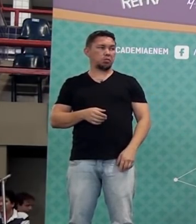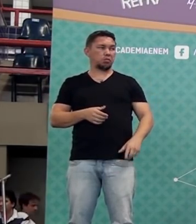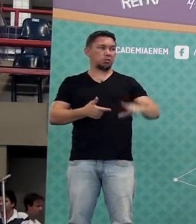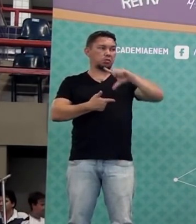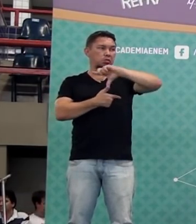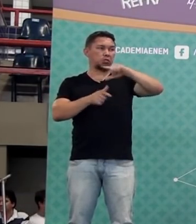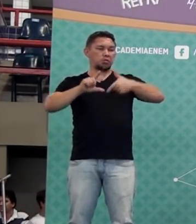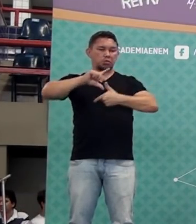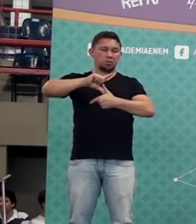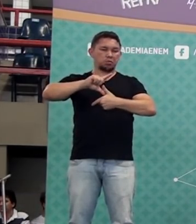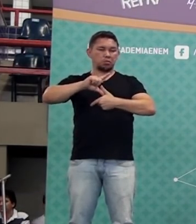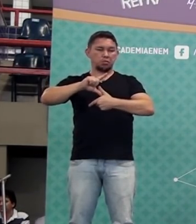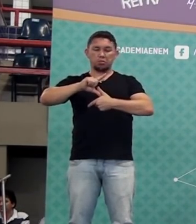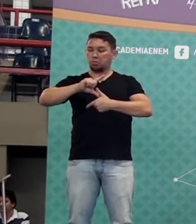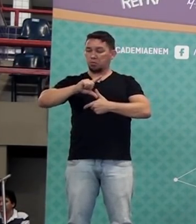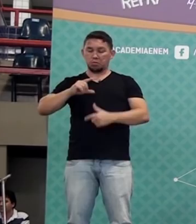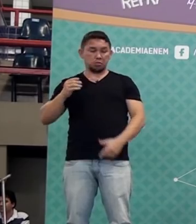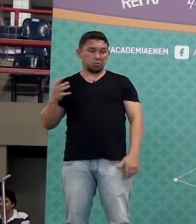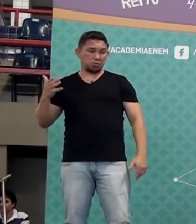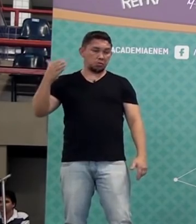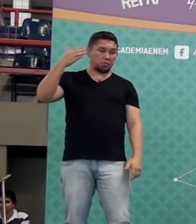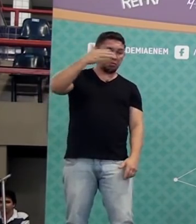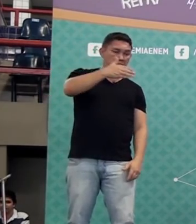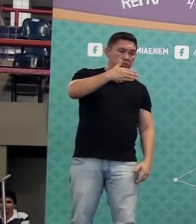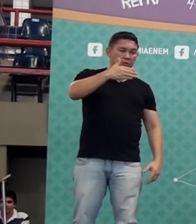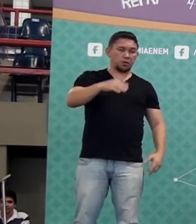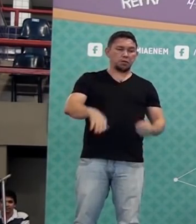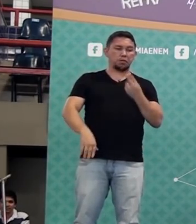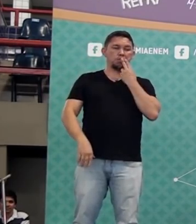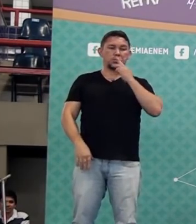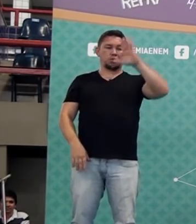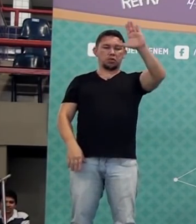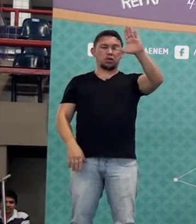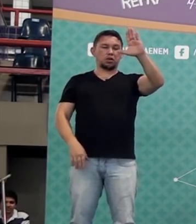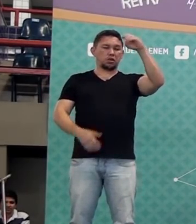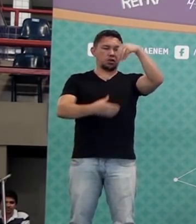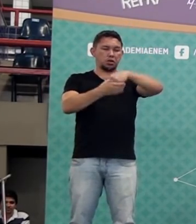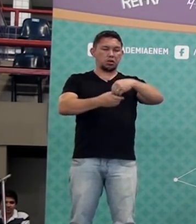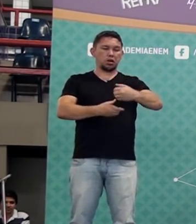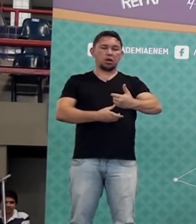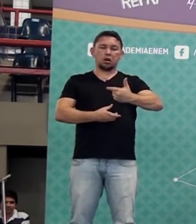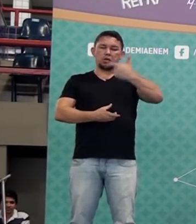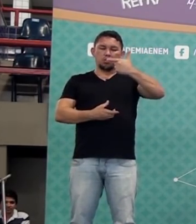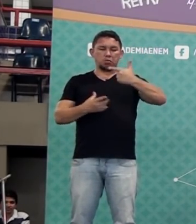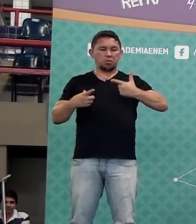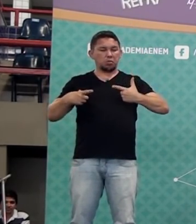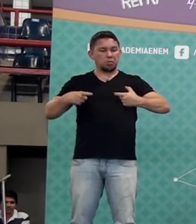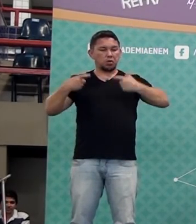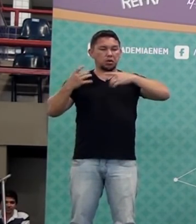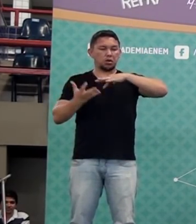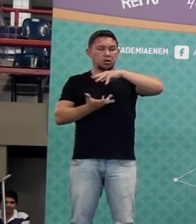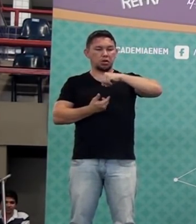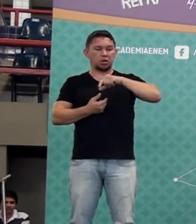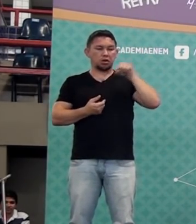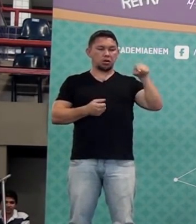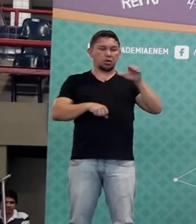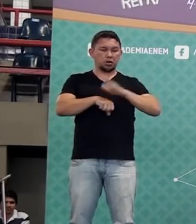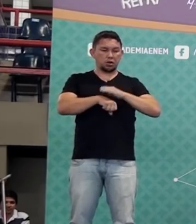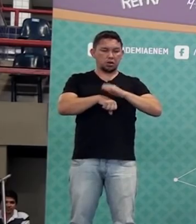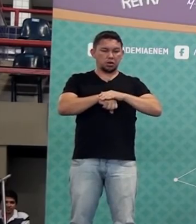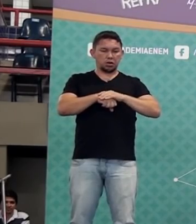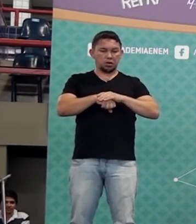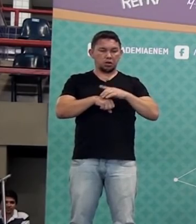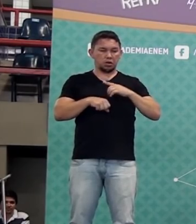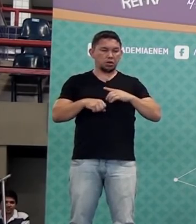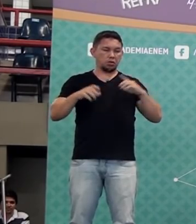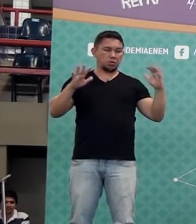primeira grande derrota das tropas de Hitler na Segunda Guerra Mundial? Foi exatamente, a Batalha de Stalingrado,